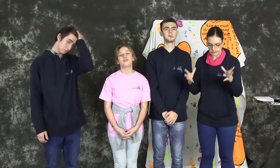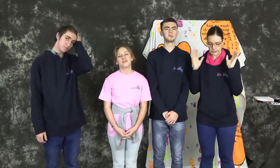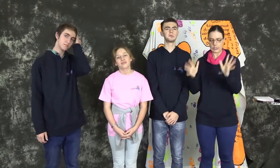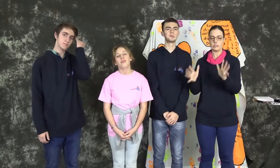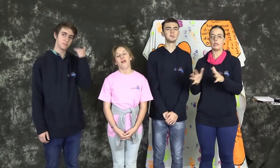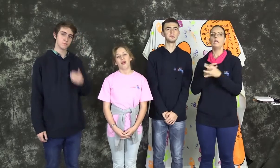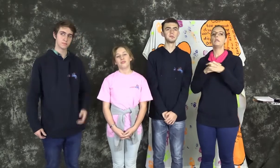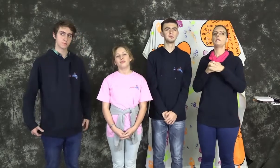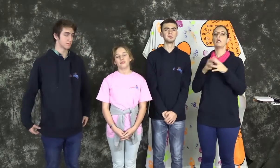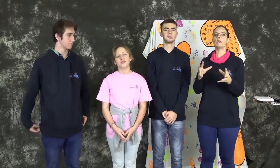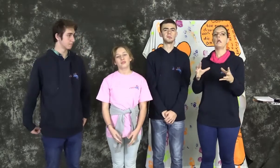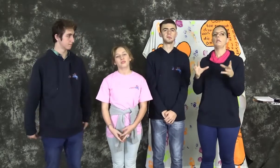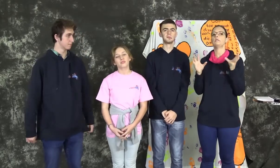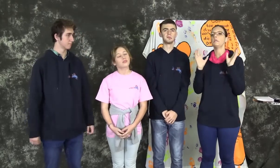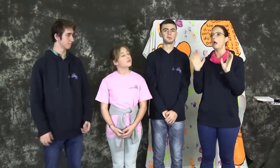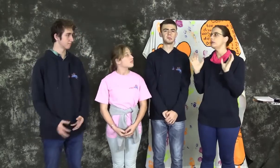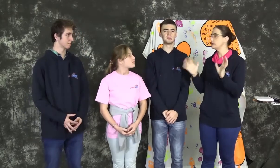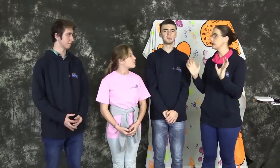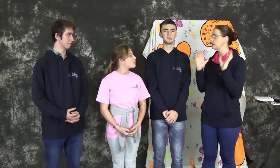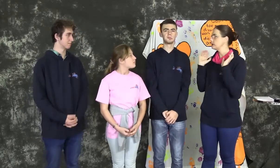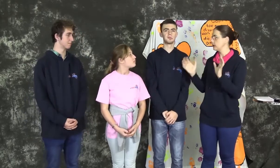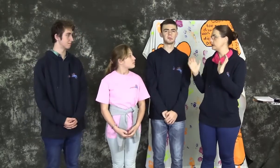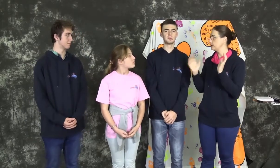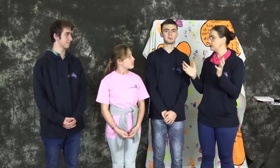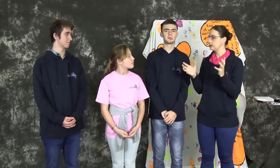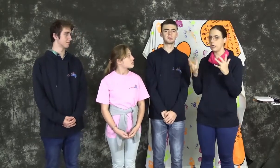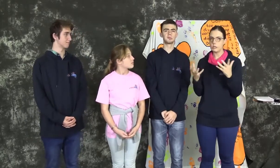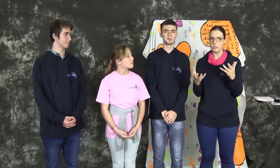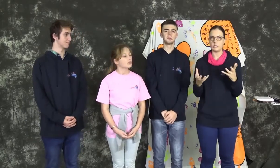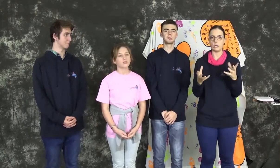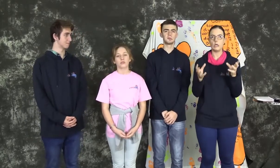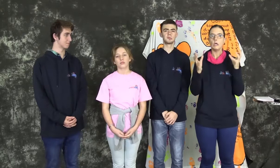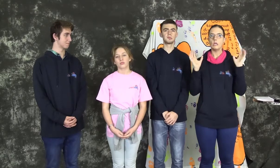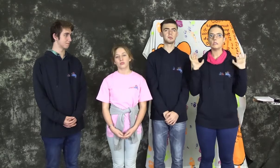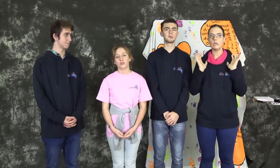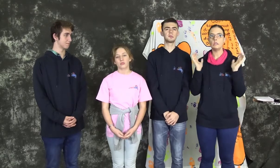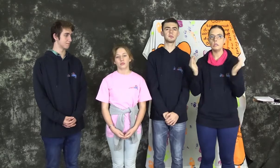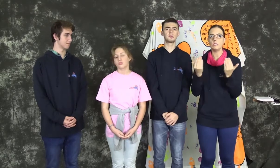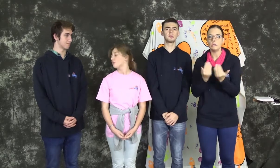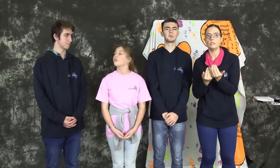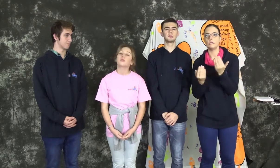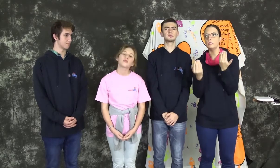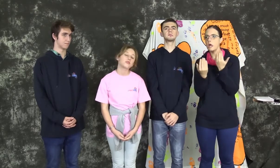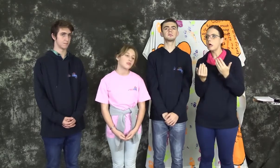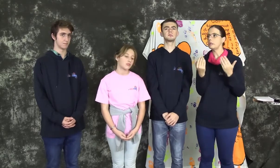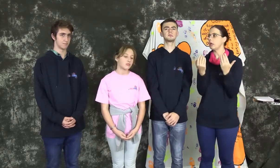Ok, so, dit is baie belangrijk. Onthoud daarin van die stad met die muur. Selfbeheersing is daar nie onder. Dit maak dat jy